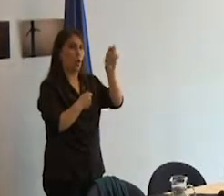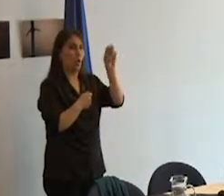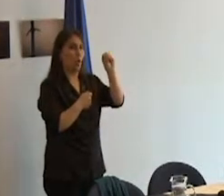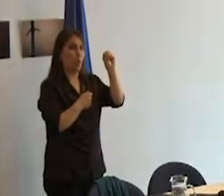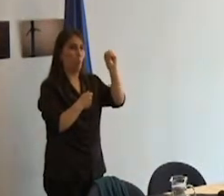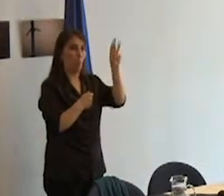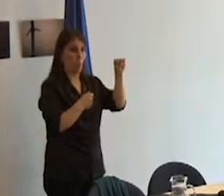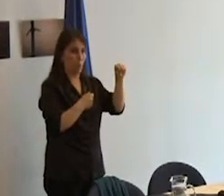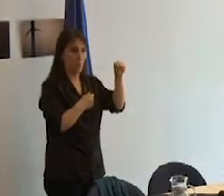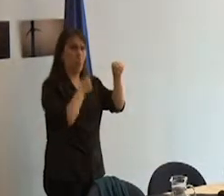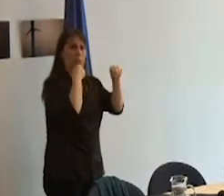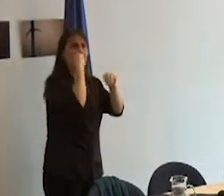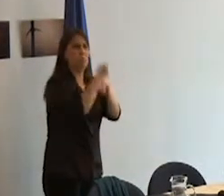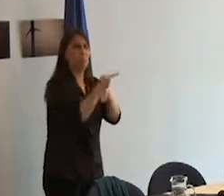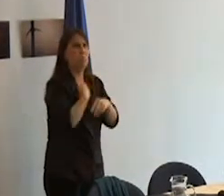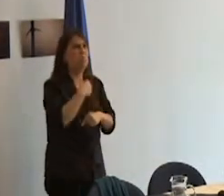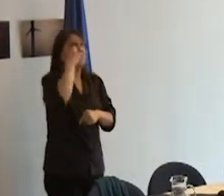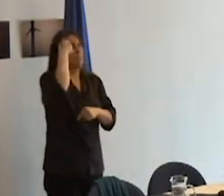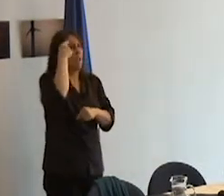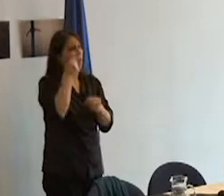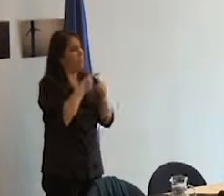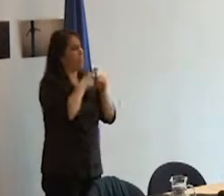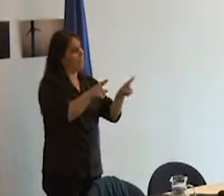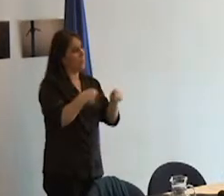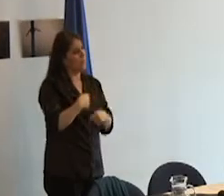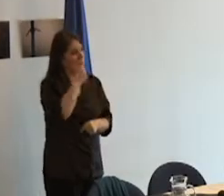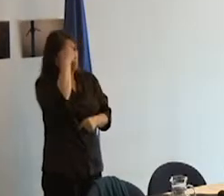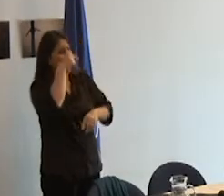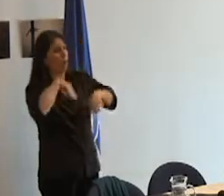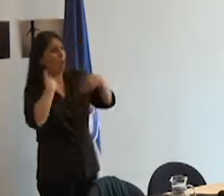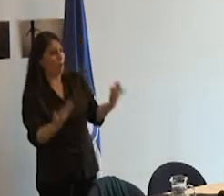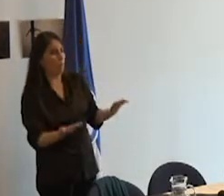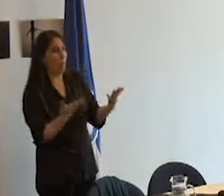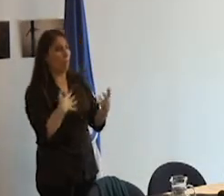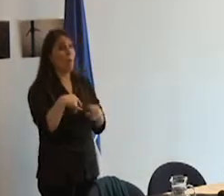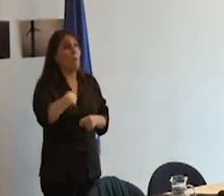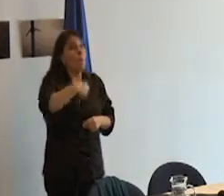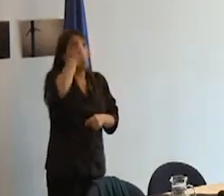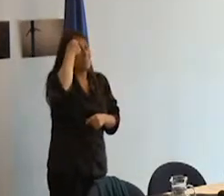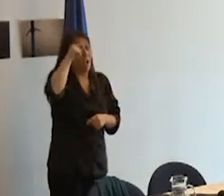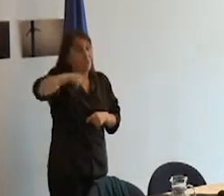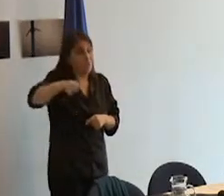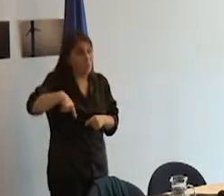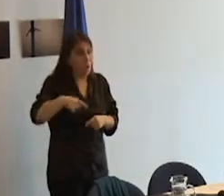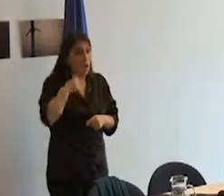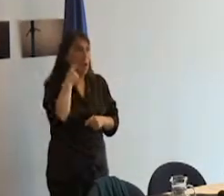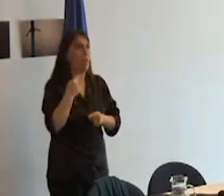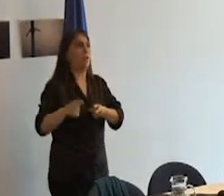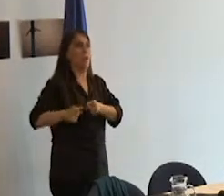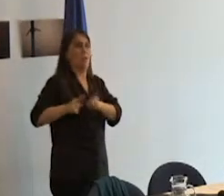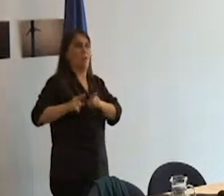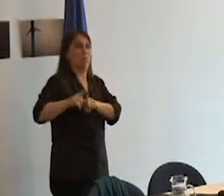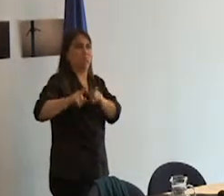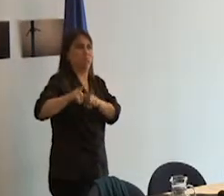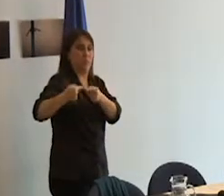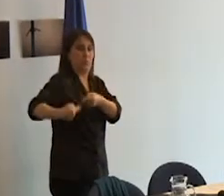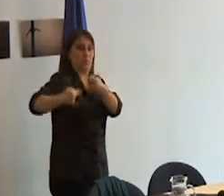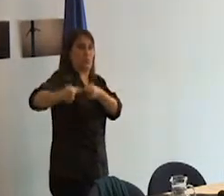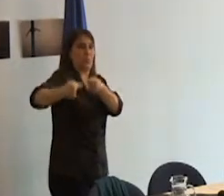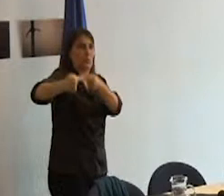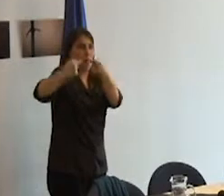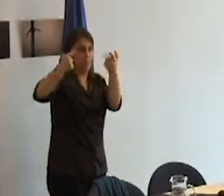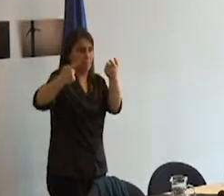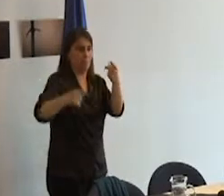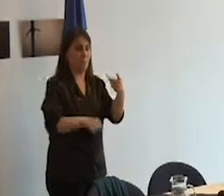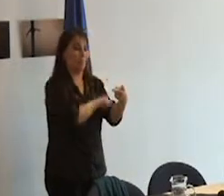permite preguntarse por cómo se piensa la diferencia en el marco de una escuela altamente competitiva. Un